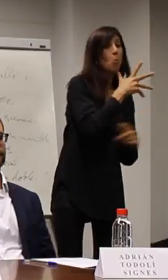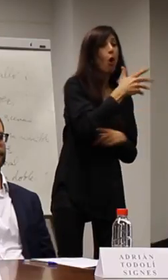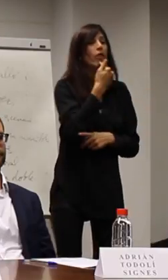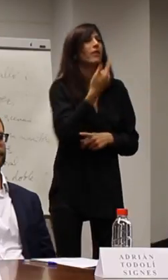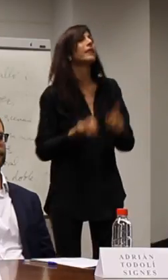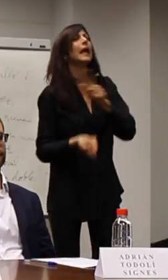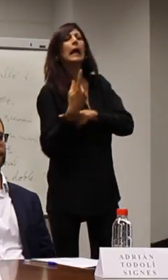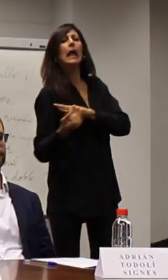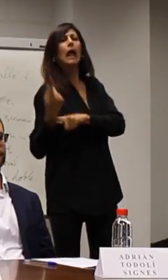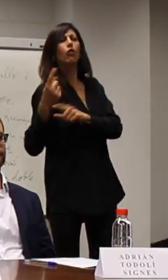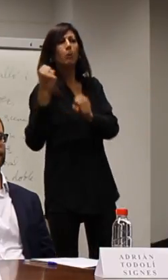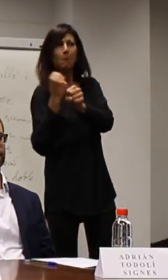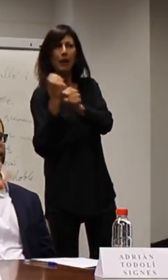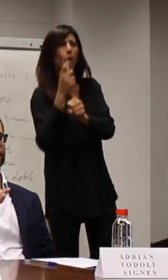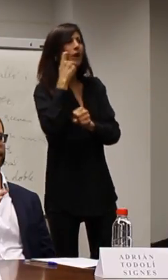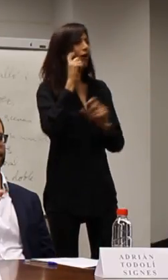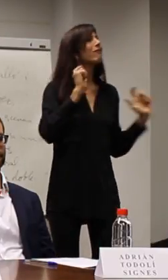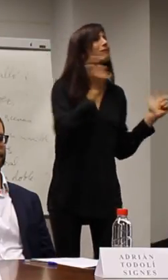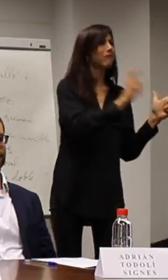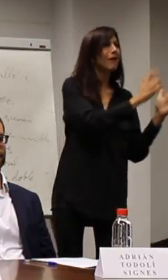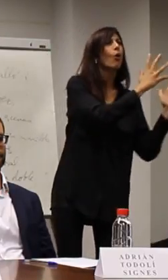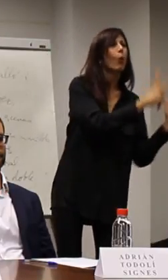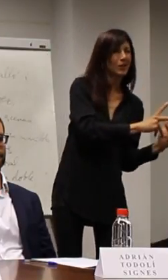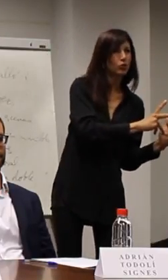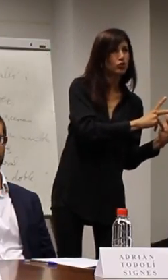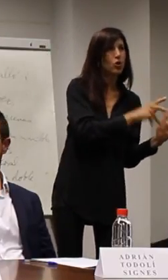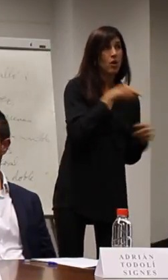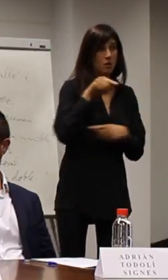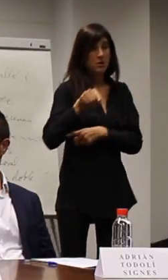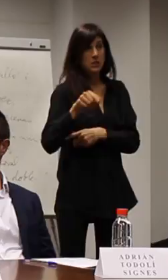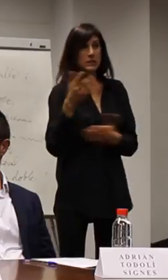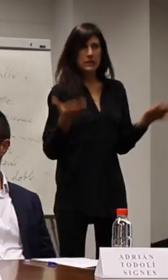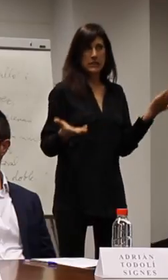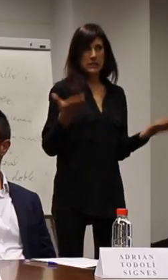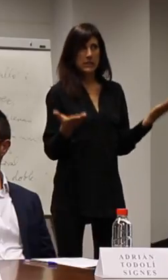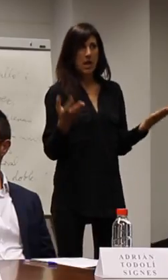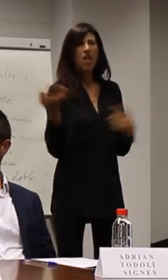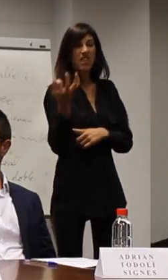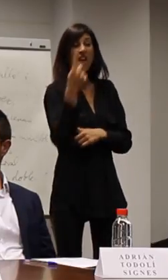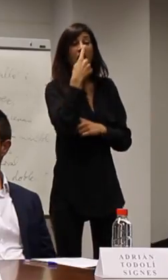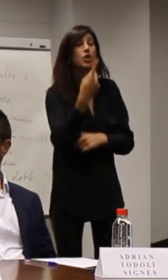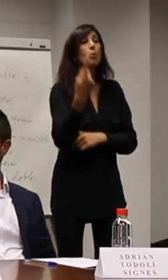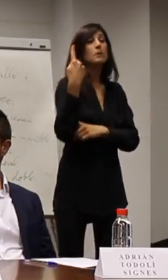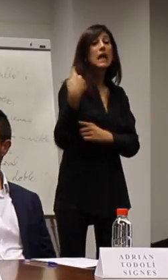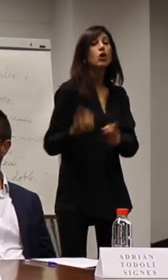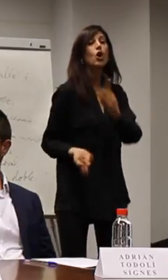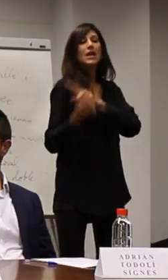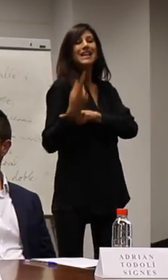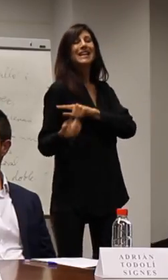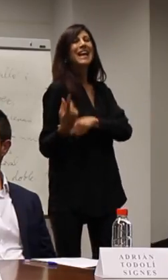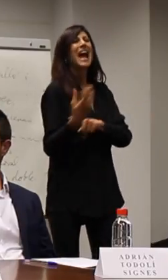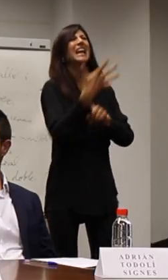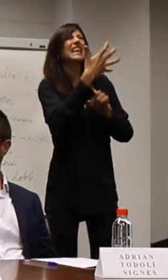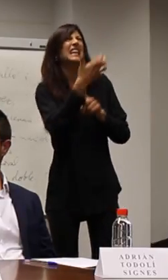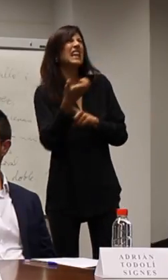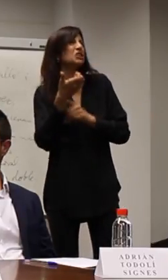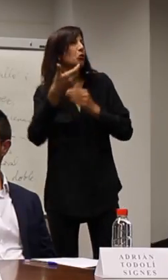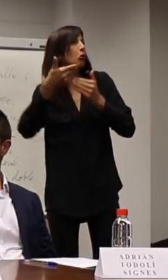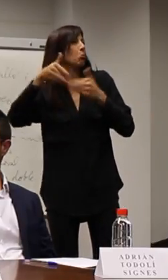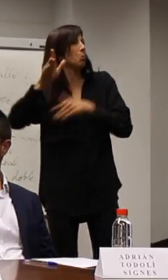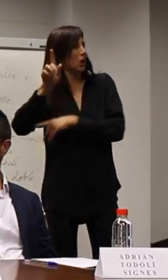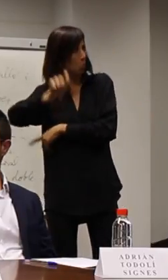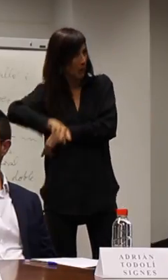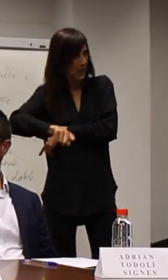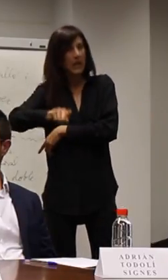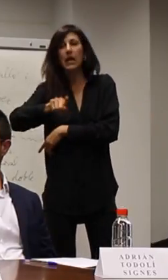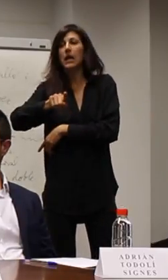más. La recuperación económica española es esa. El año pasado se crearon 500.000+ empleos de autónomos, pero